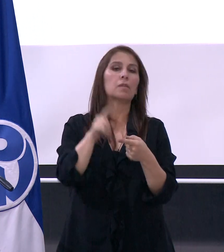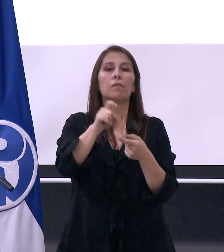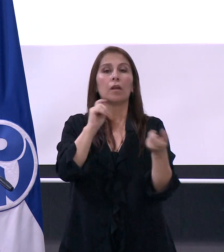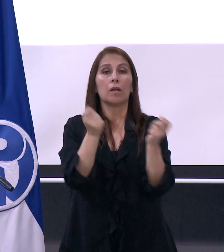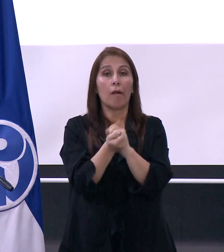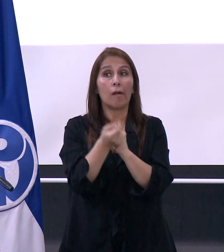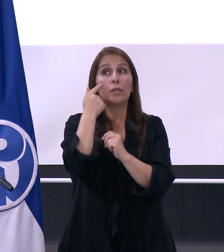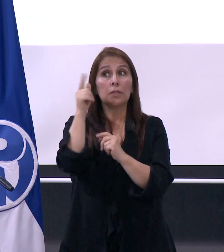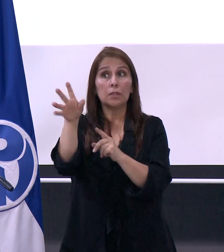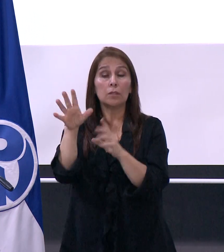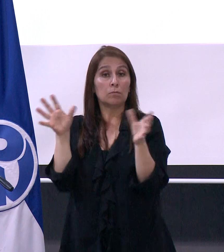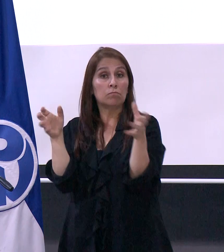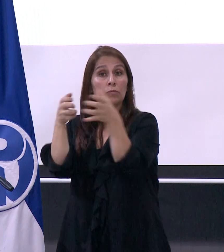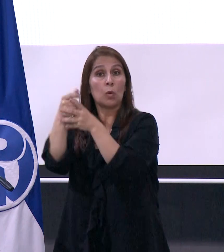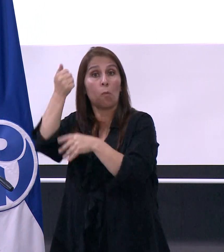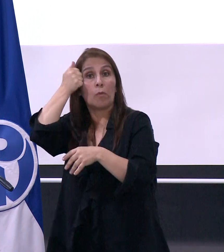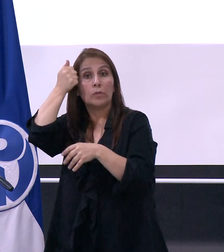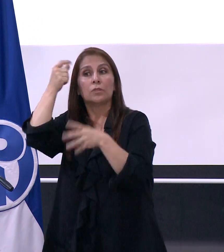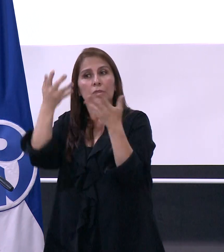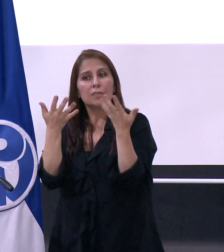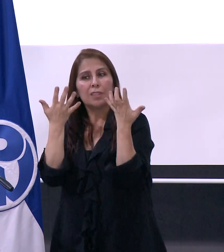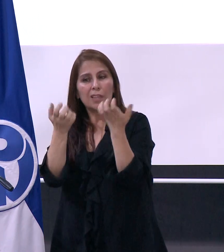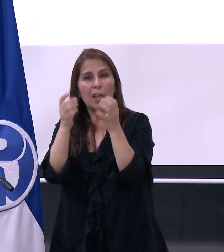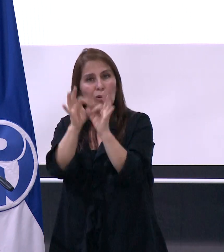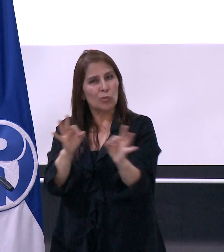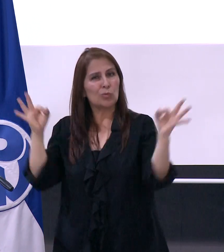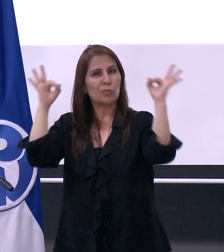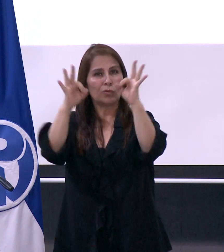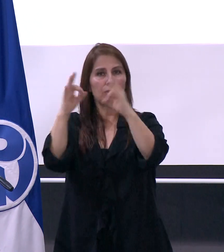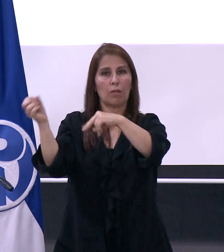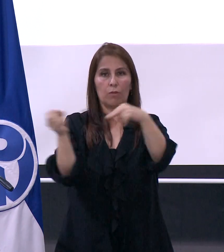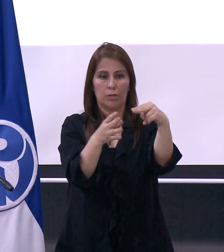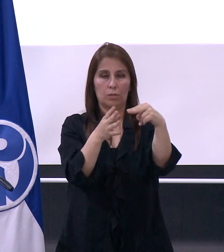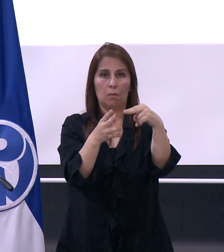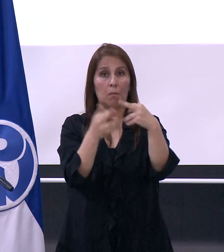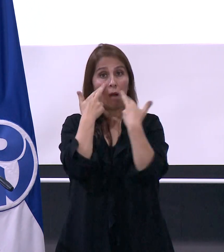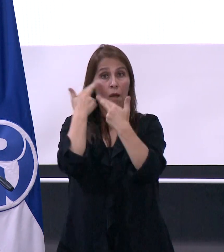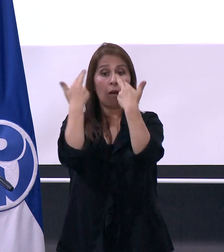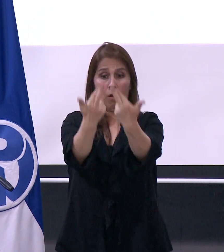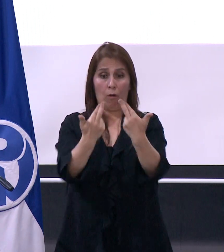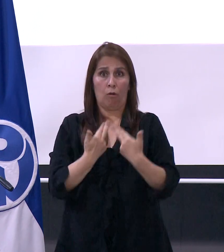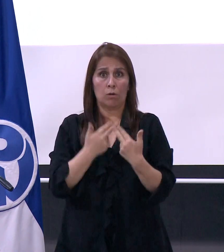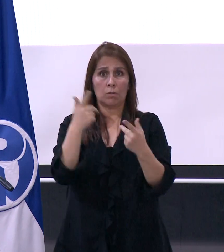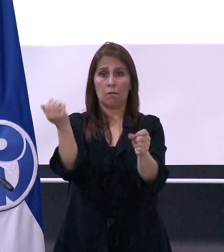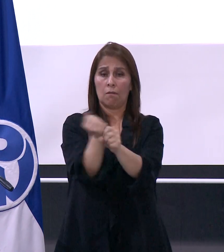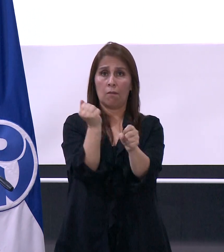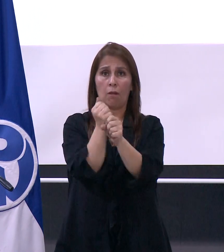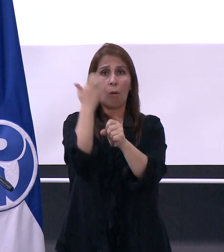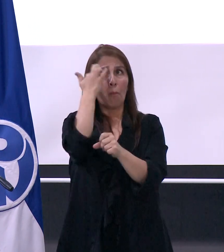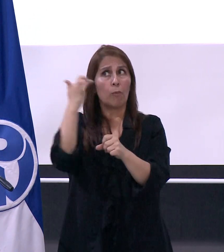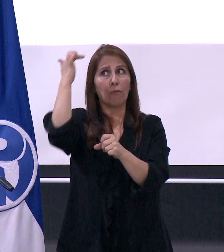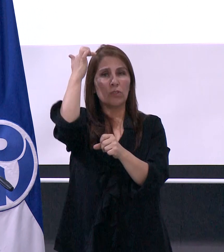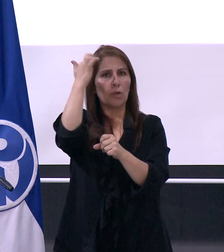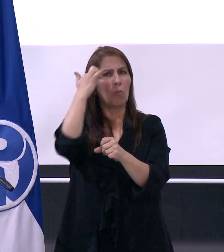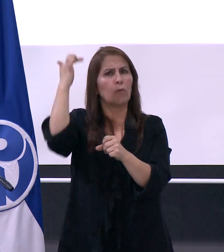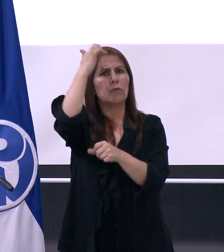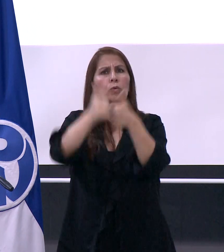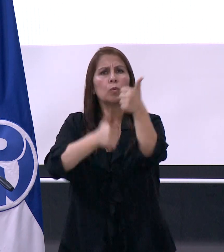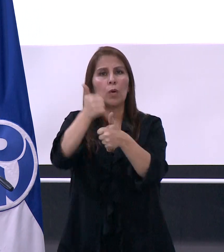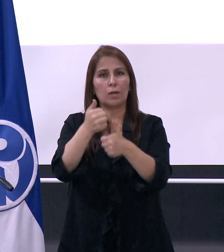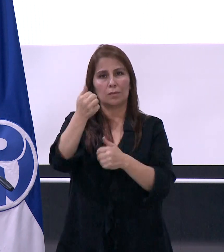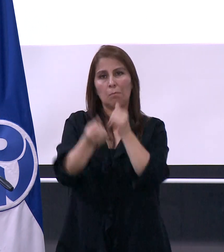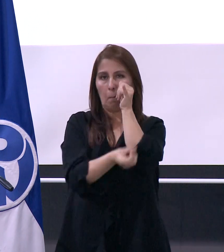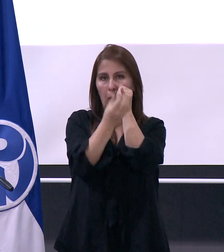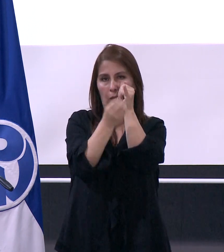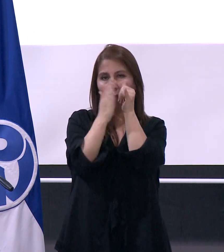movilizaba en procura de cualificar la educación reivindicando su papel como profesionales de la pedagogía la